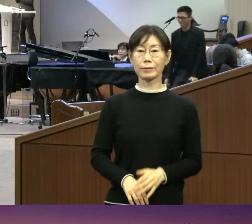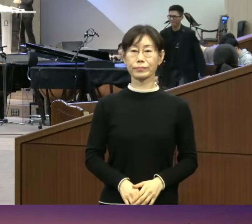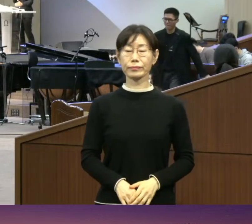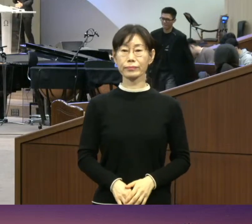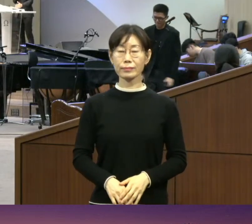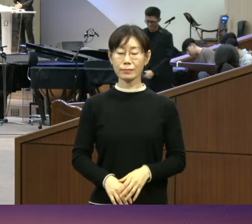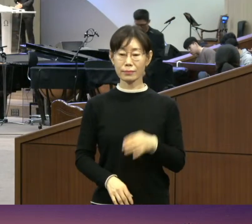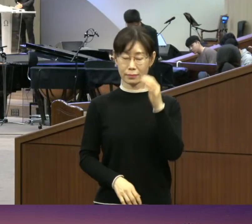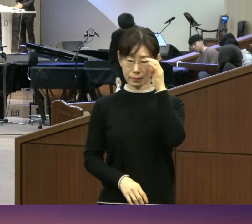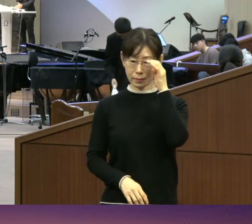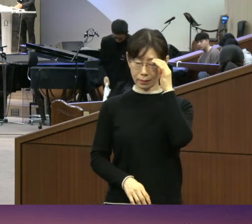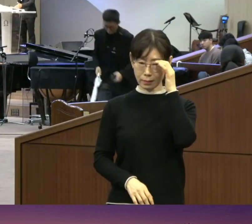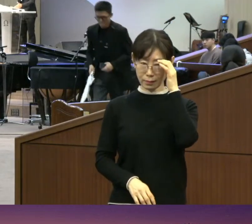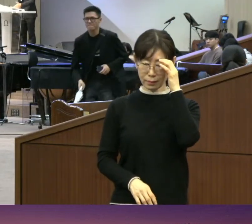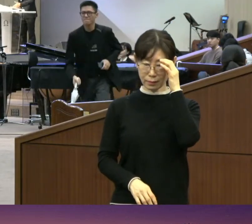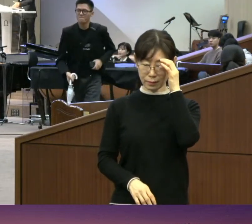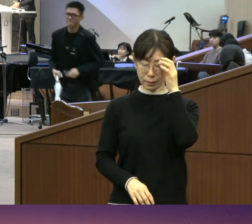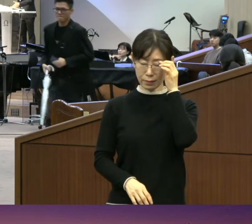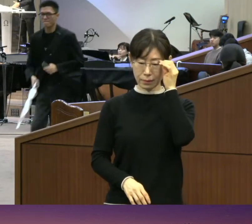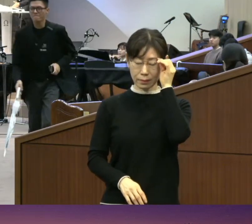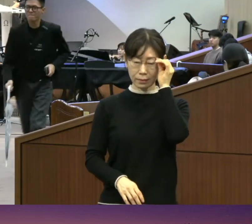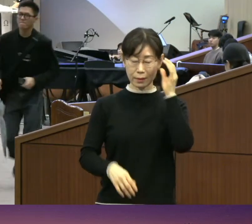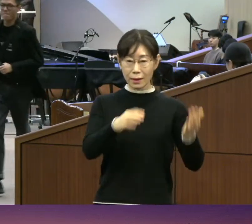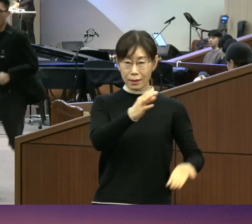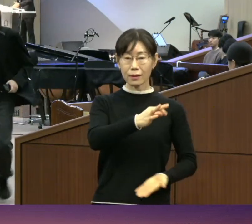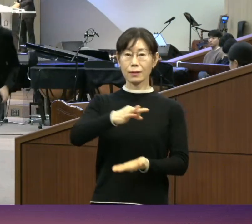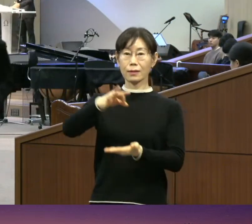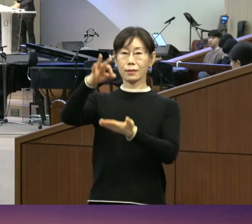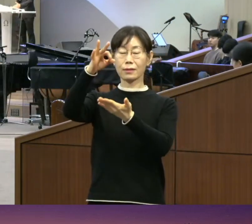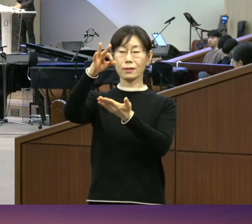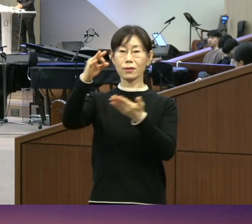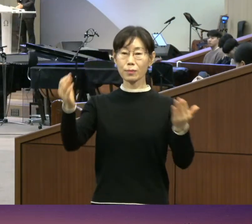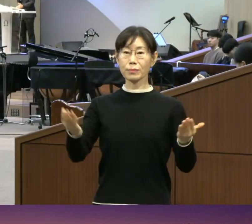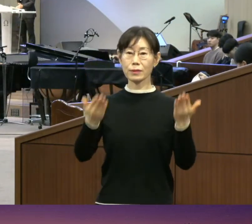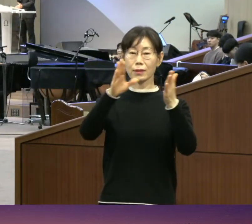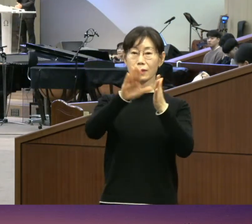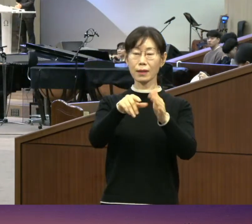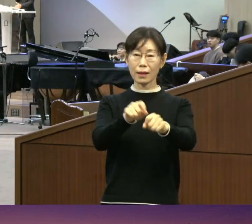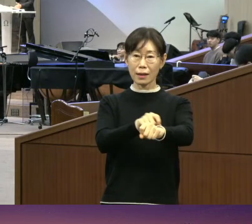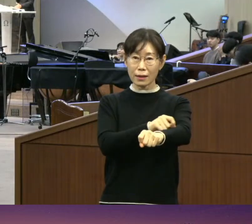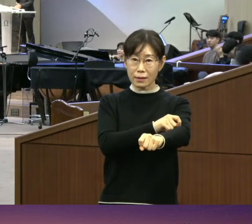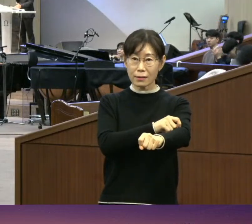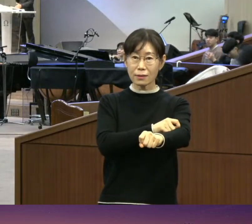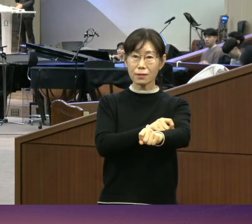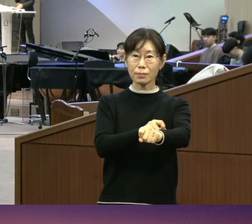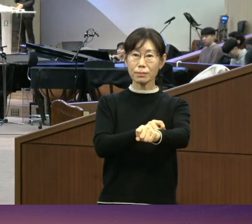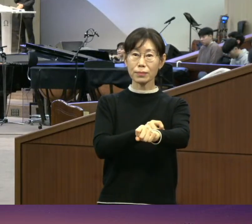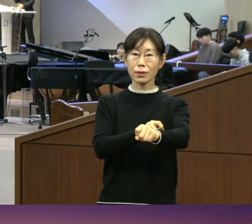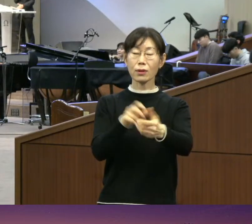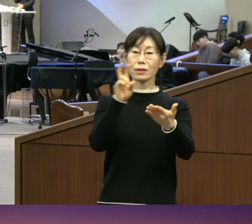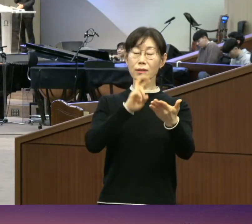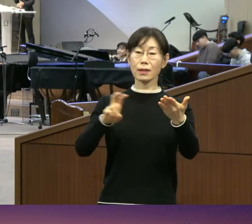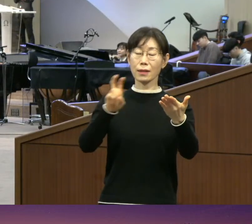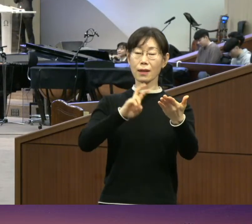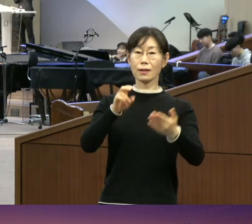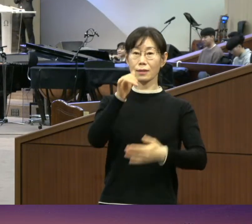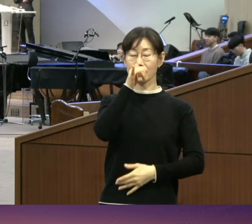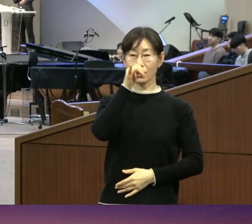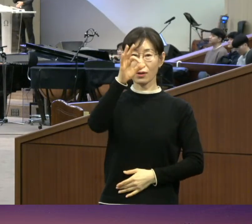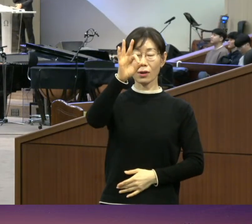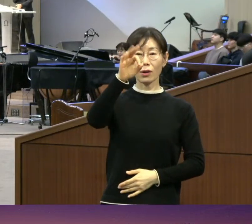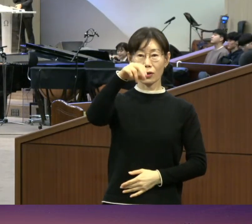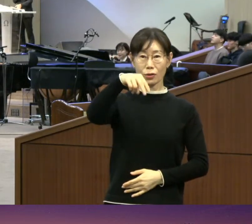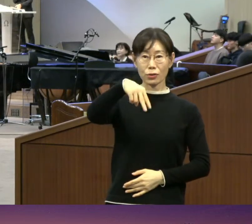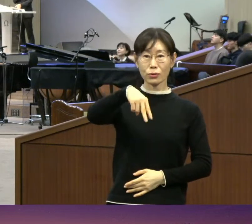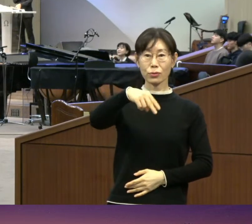준비하신 헌금 주님 앞에 올려드릴 때 오늘은 특별한 특송의 순서 솔리스트 유하람 자매의 특송이 있겠습니다. 큰